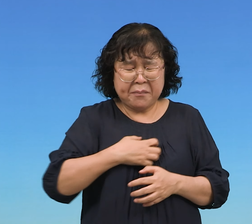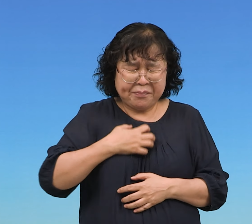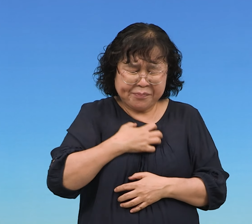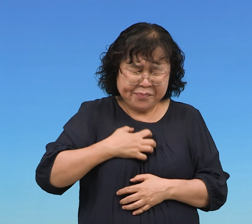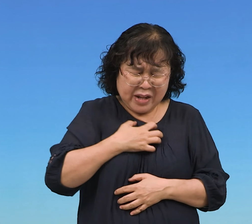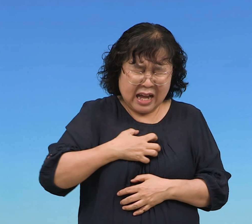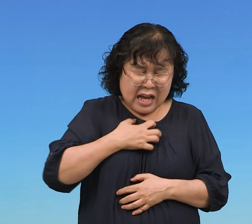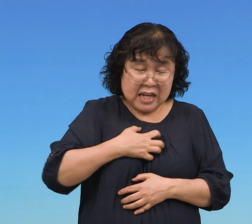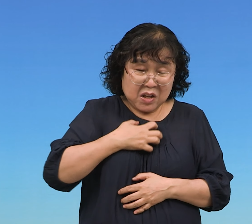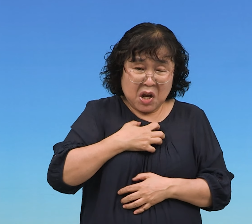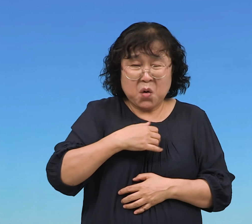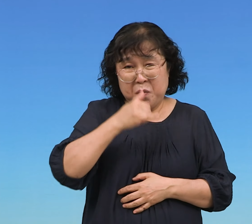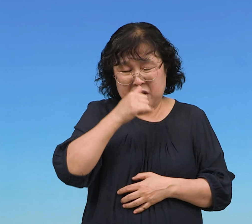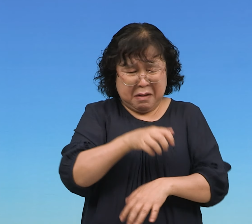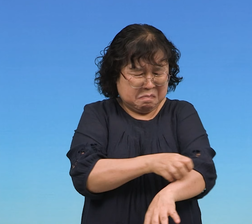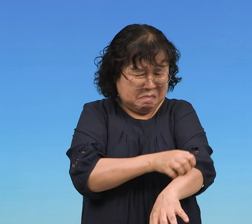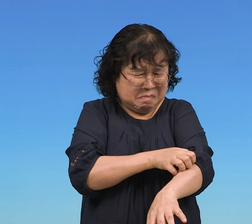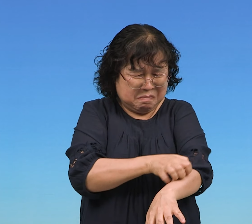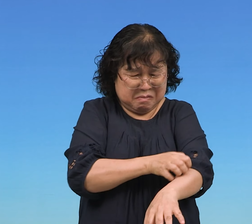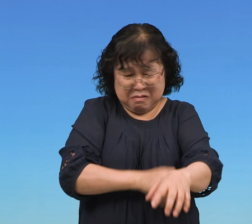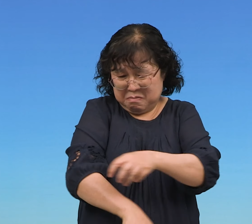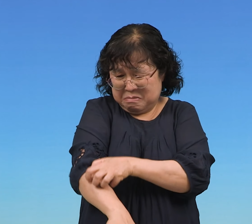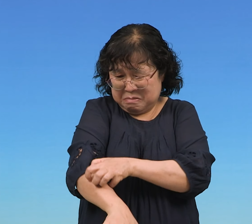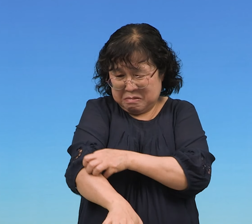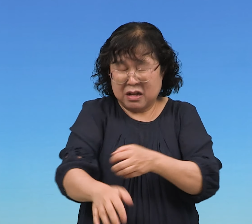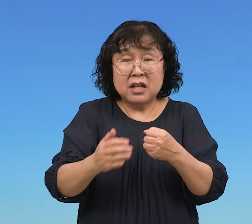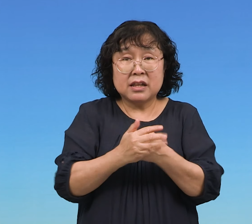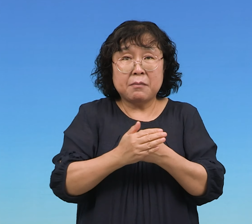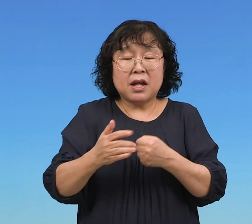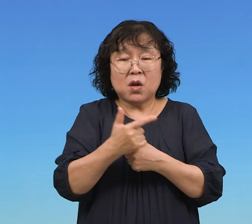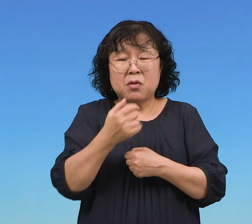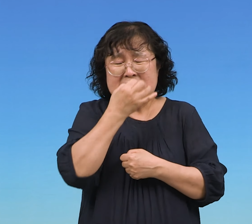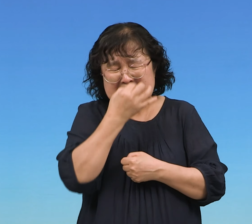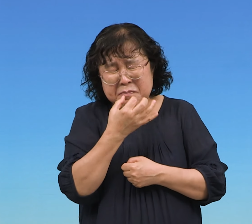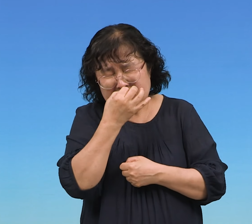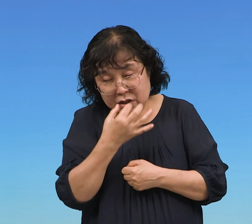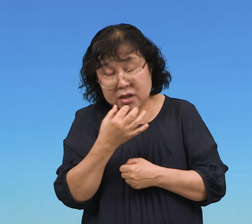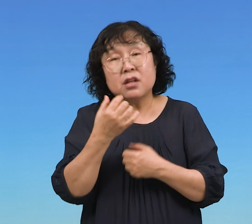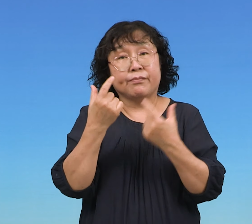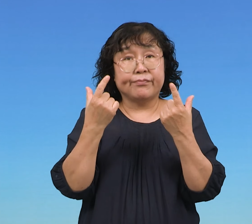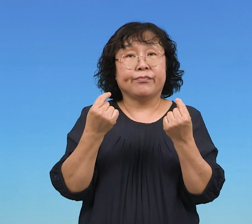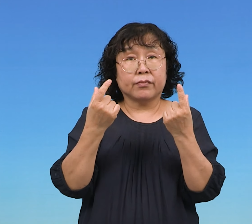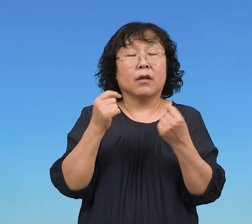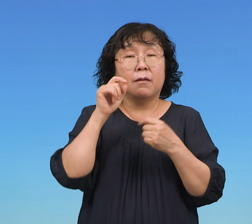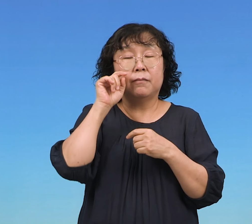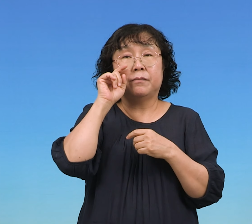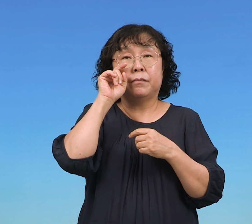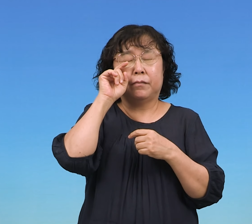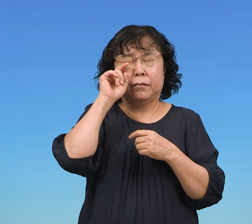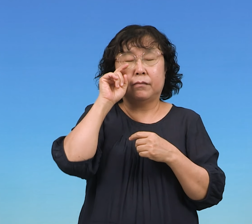가지고 이게 또 피부병 아닙니까? 그러니까 그게 더 두드러지는 그런 자기